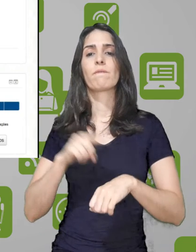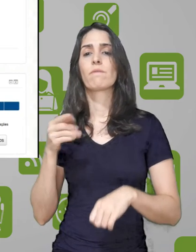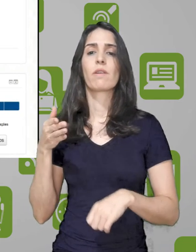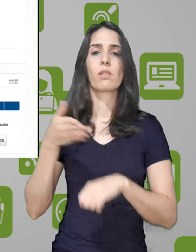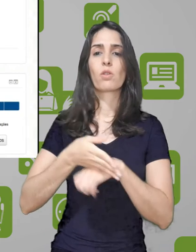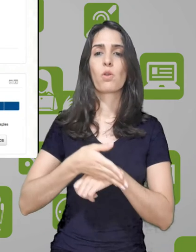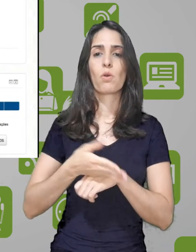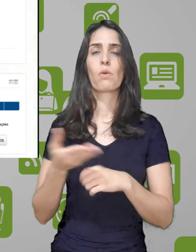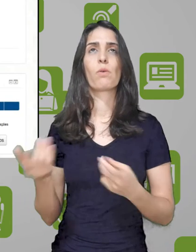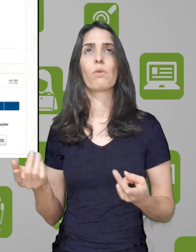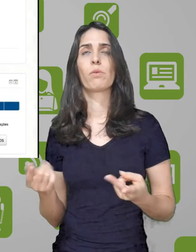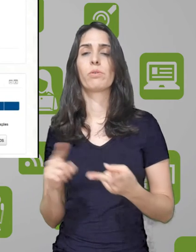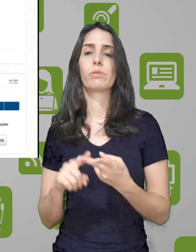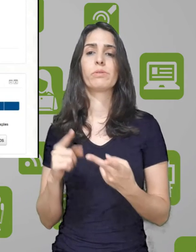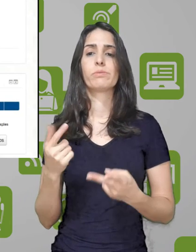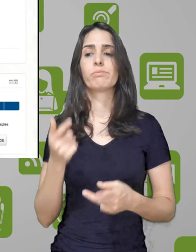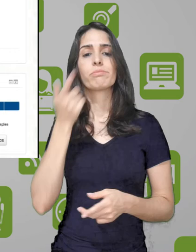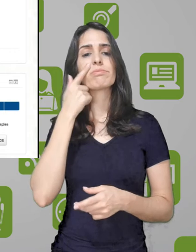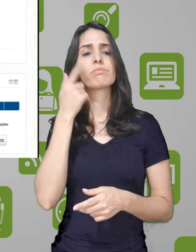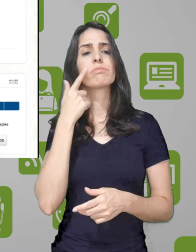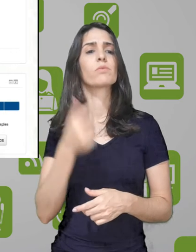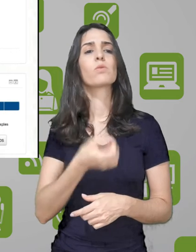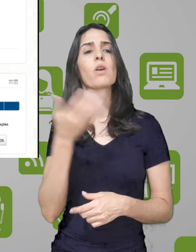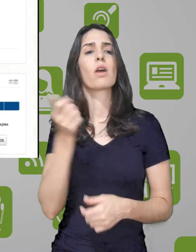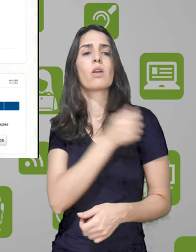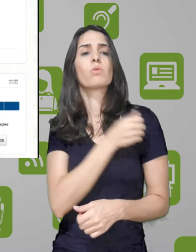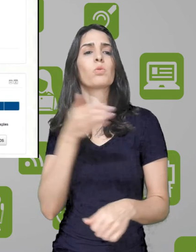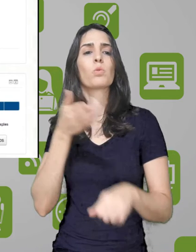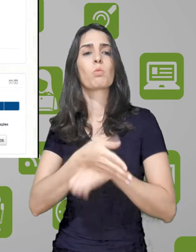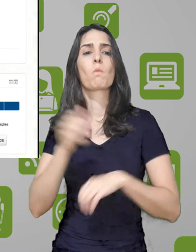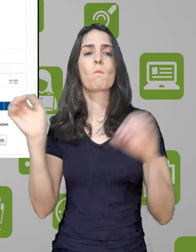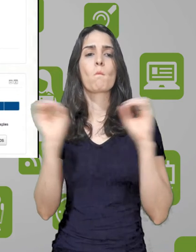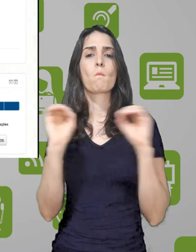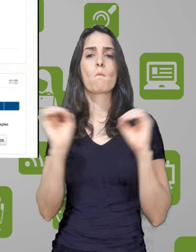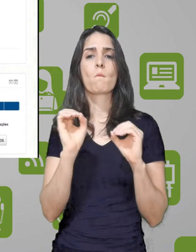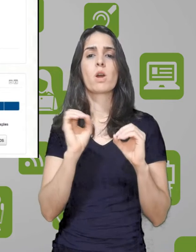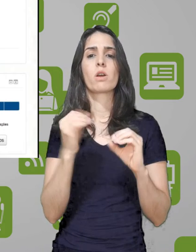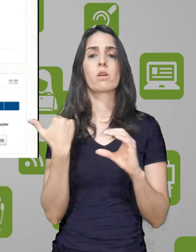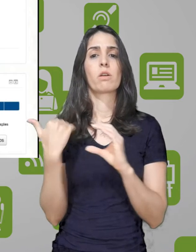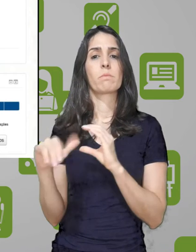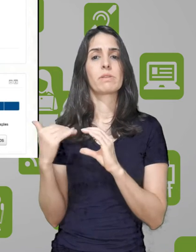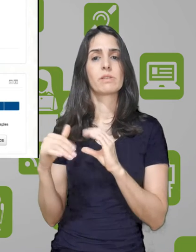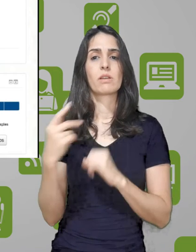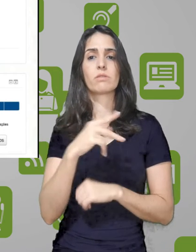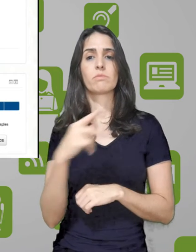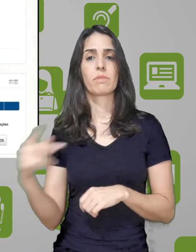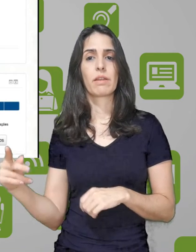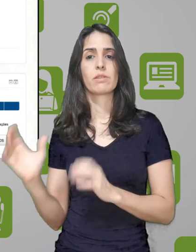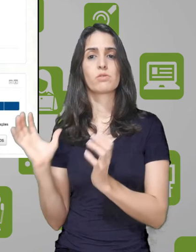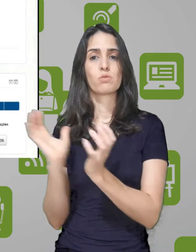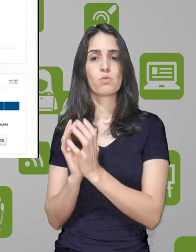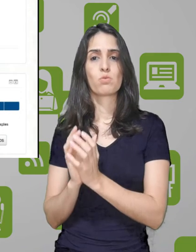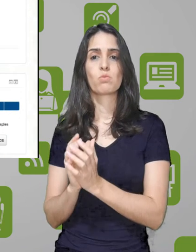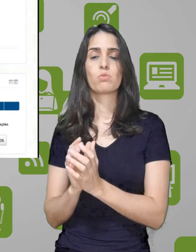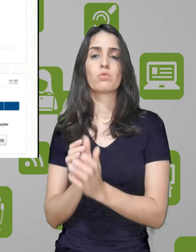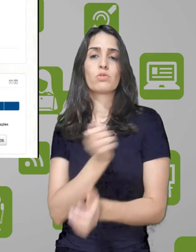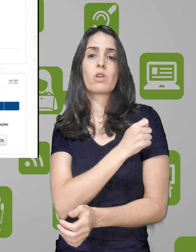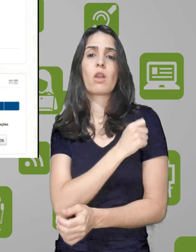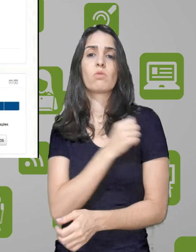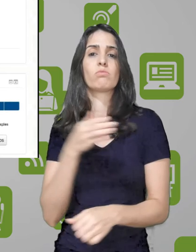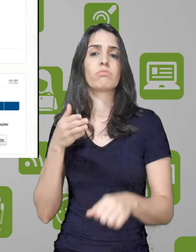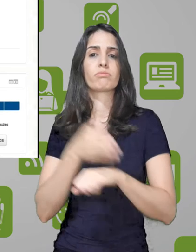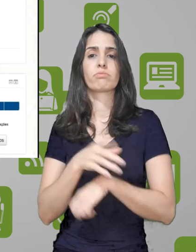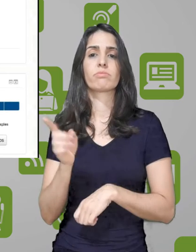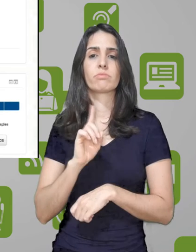eu posso verificar quais alunos não estão acessando enviar uma mensagem somente